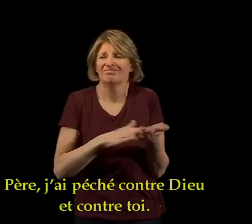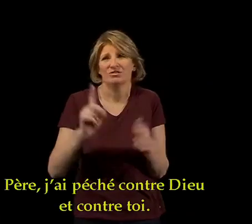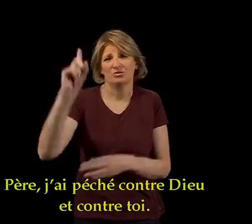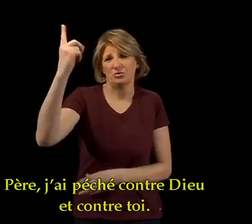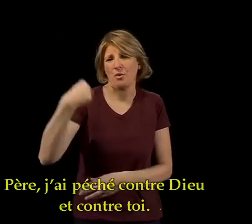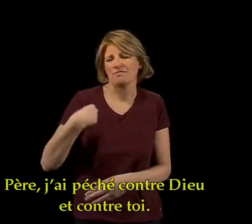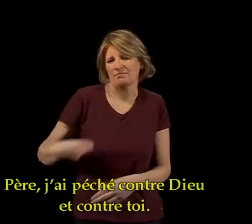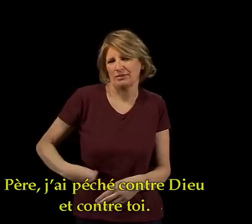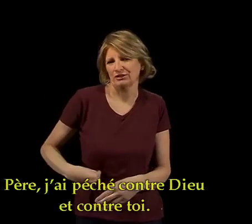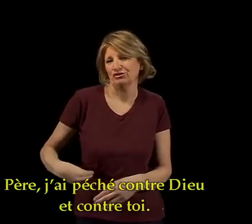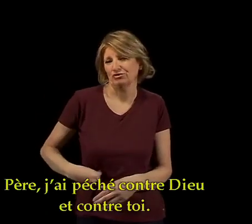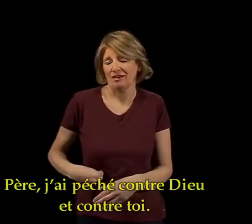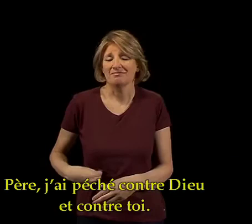et contre toi.